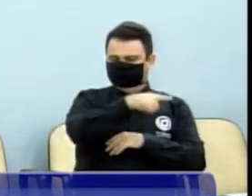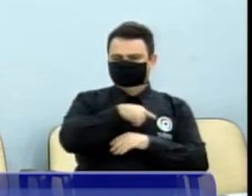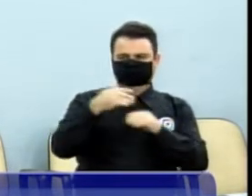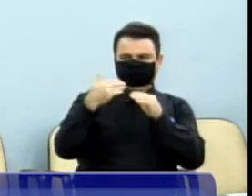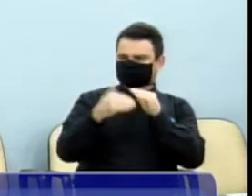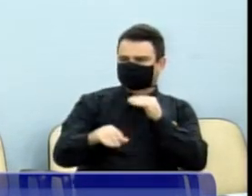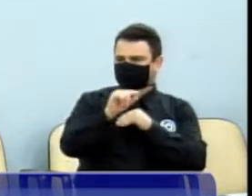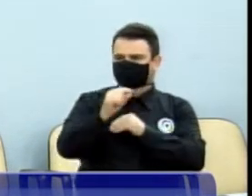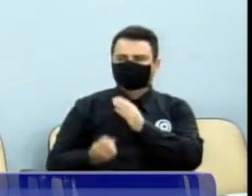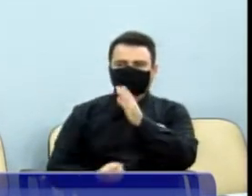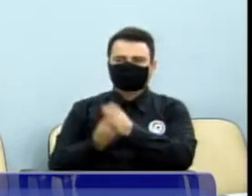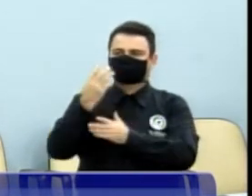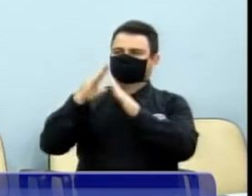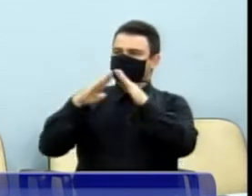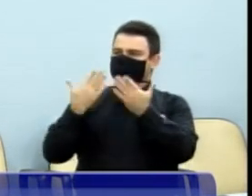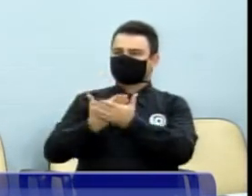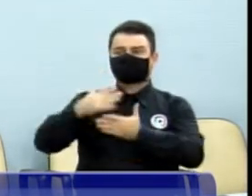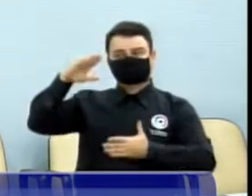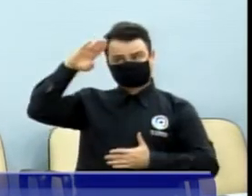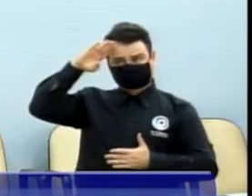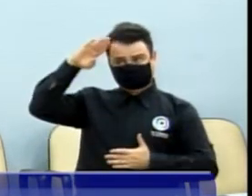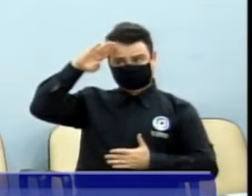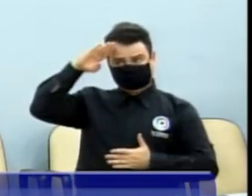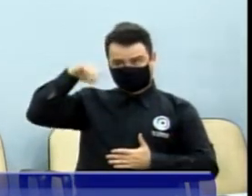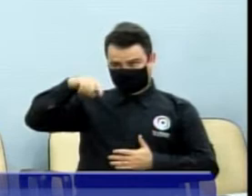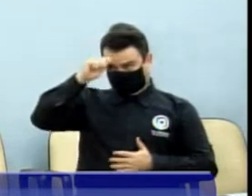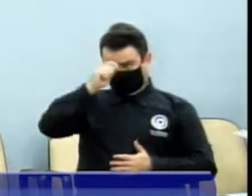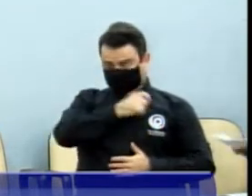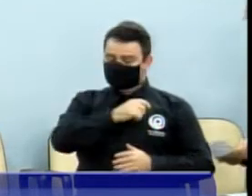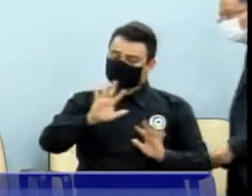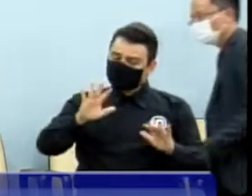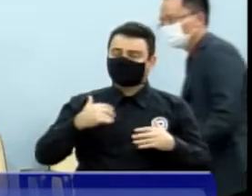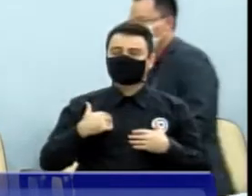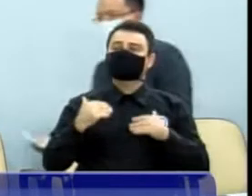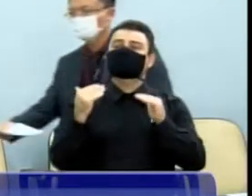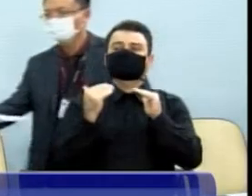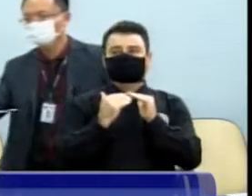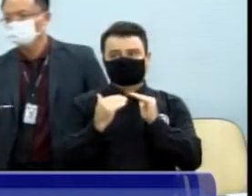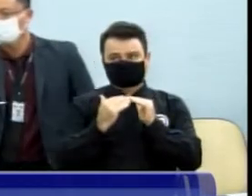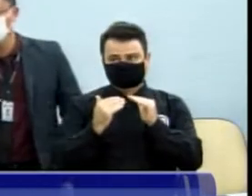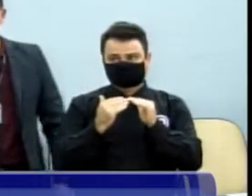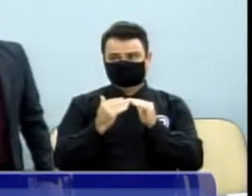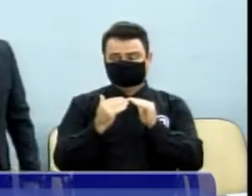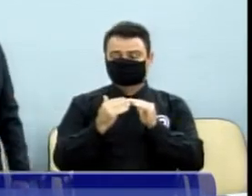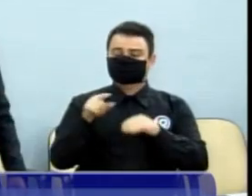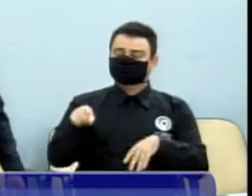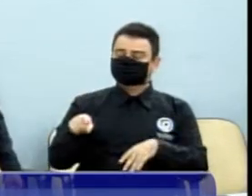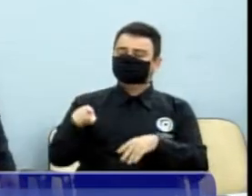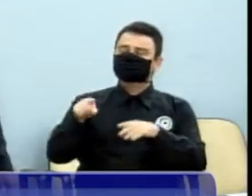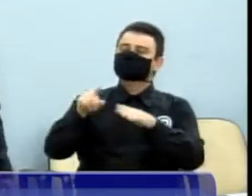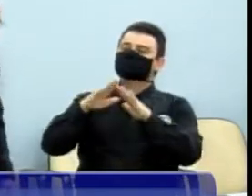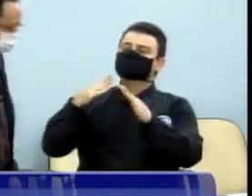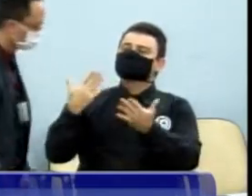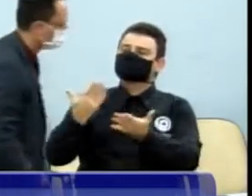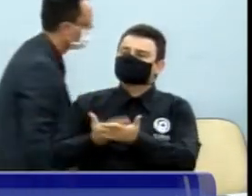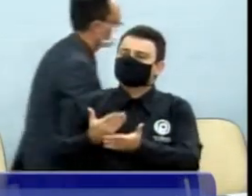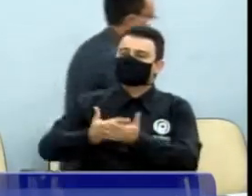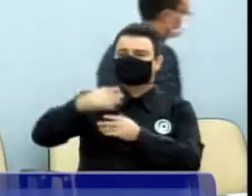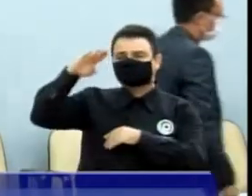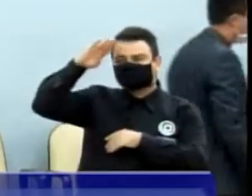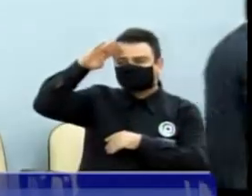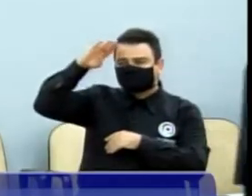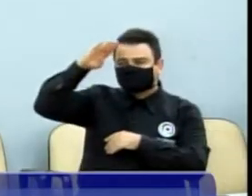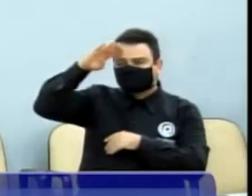quer dizer que eu sou favorável essas escolas Esse é o modelo de mais de 20 anos já passou por